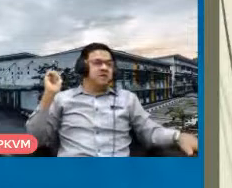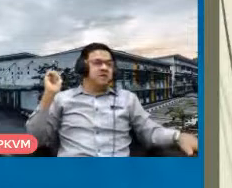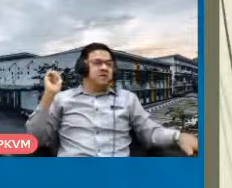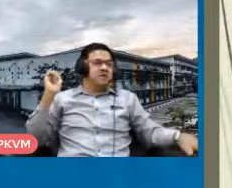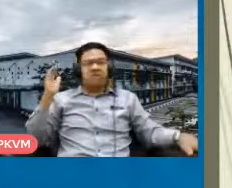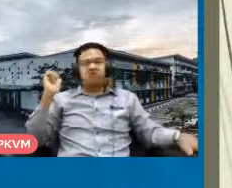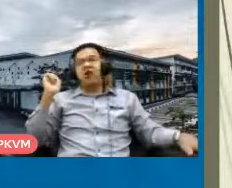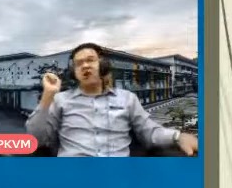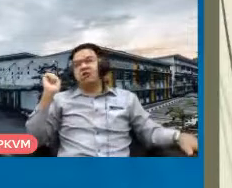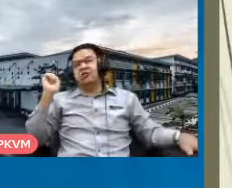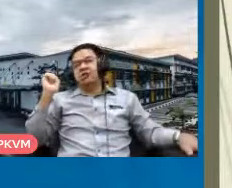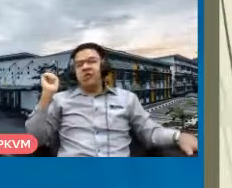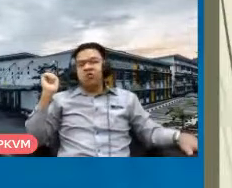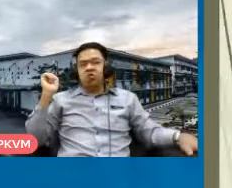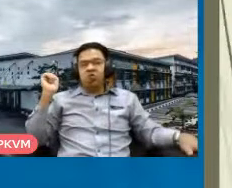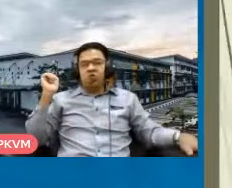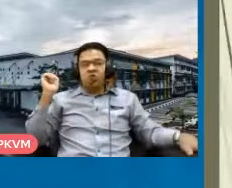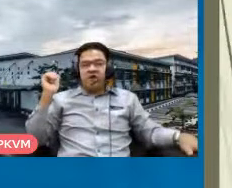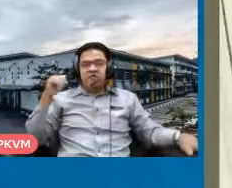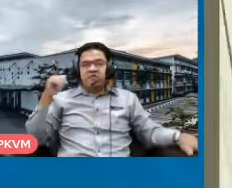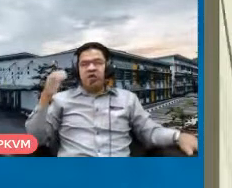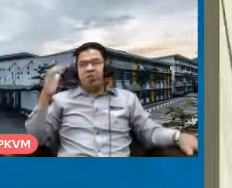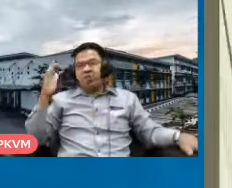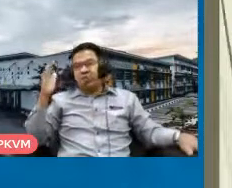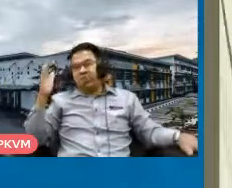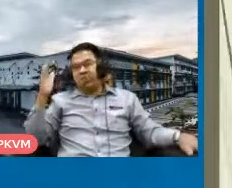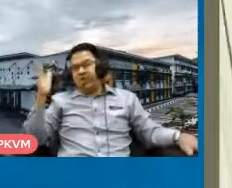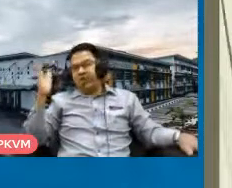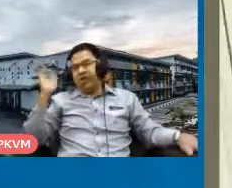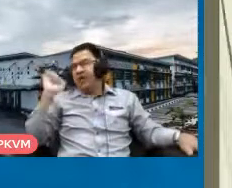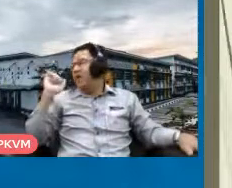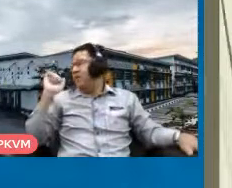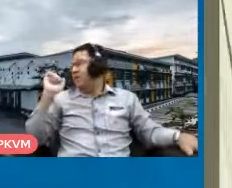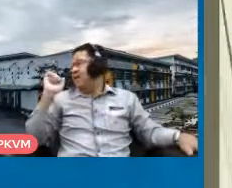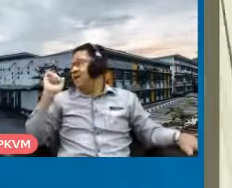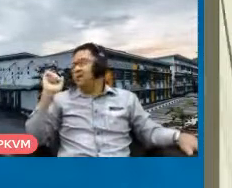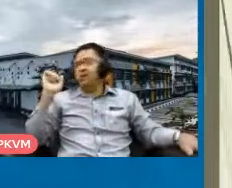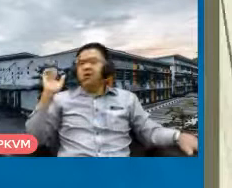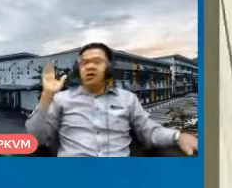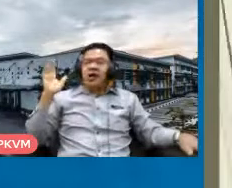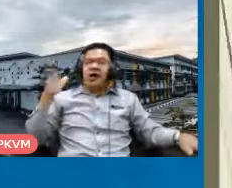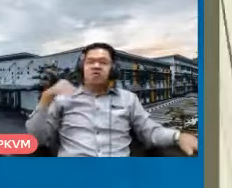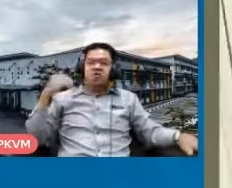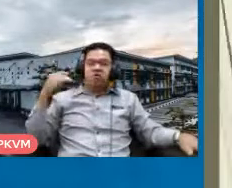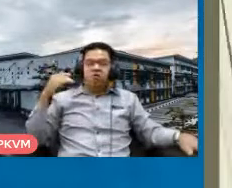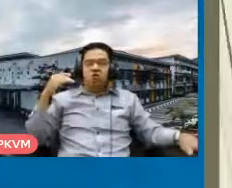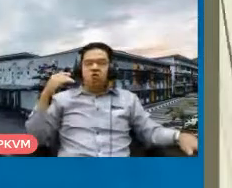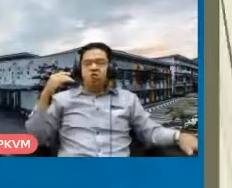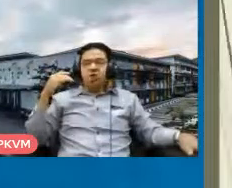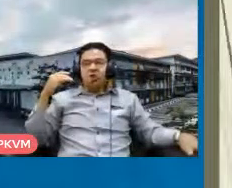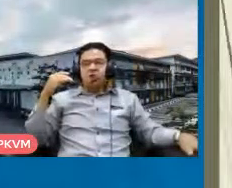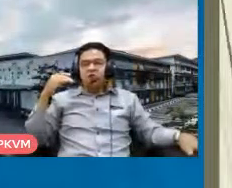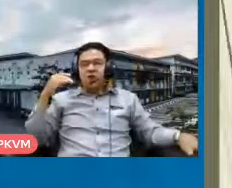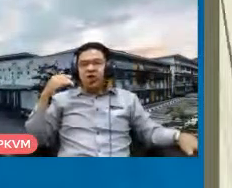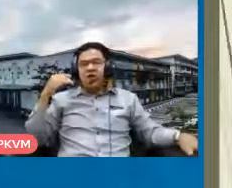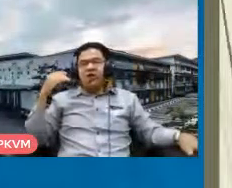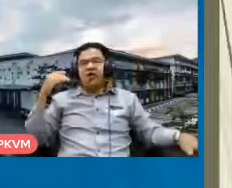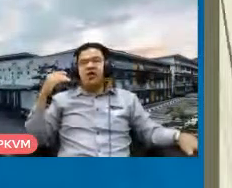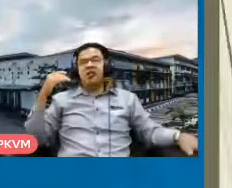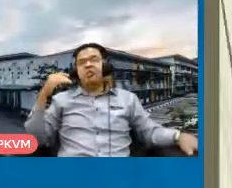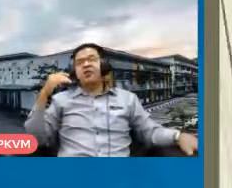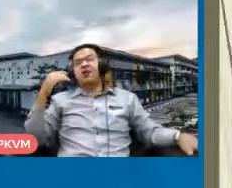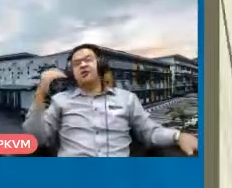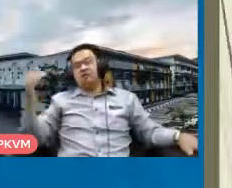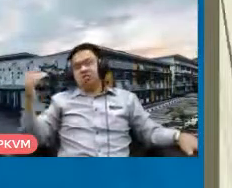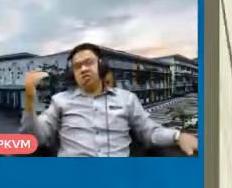Tamada peringkat sekolah ataupun wakil sekolah pagi peringkat daerah mereka delain ataupun kamu wakil